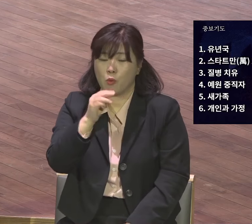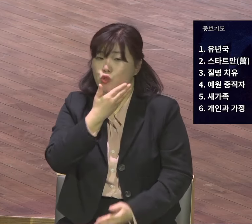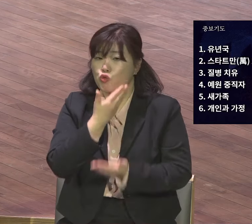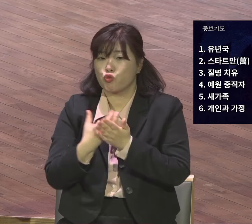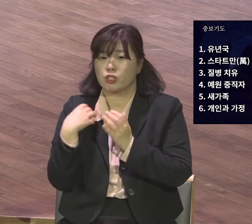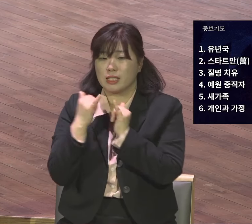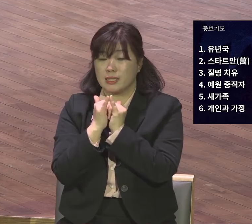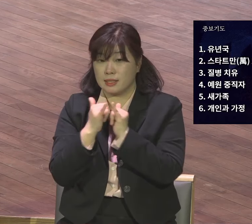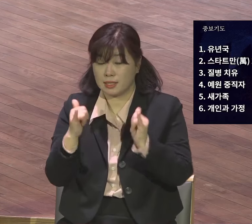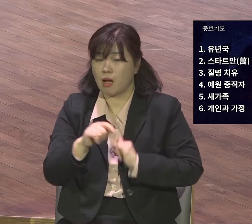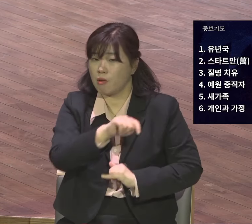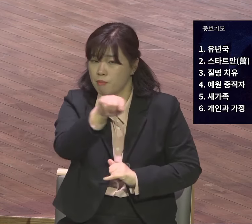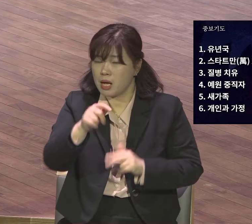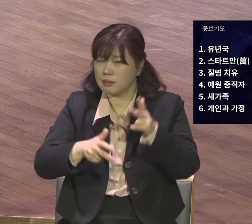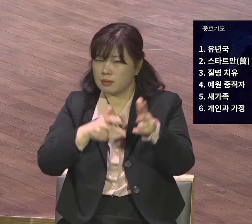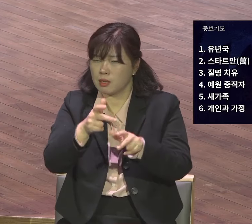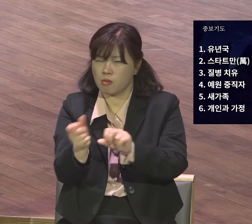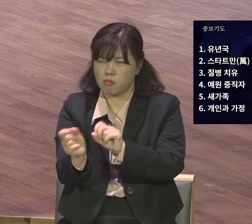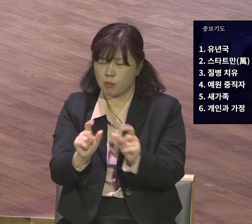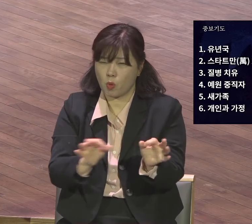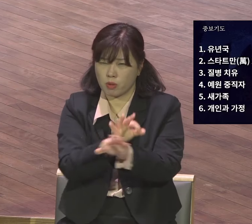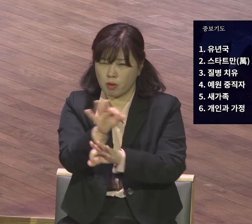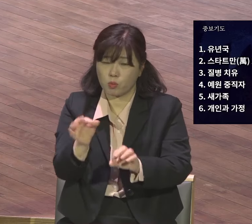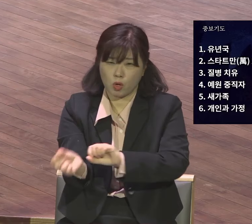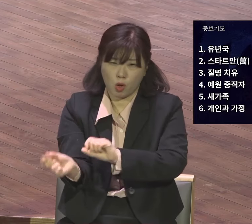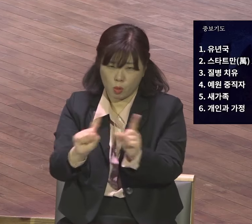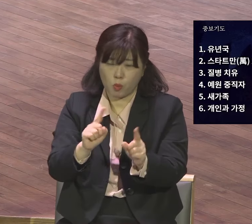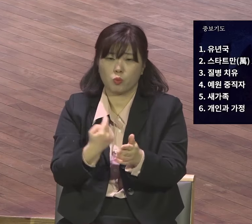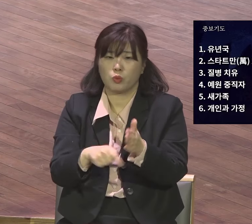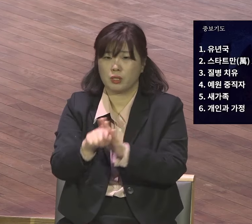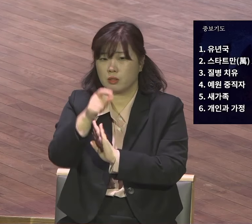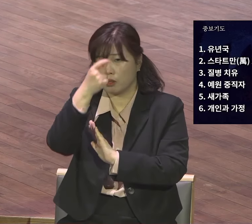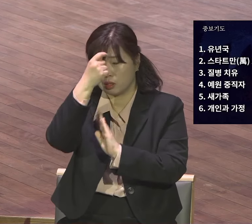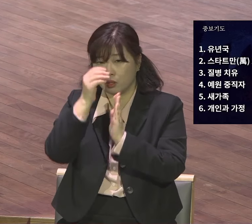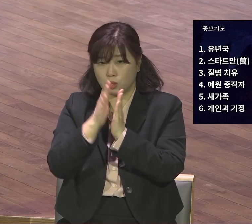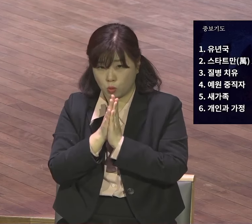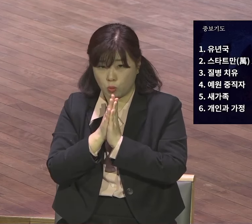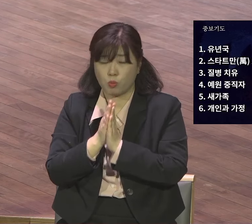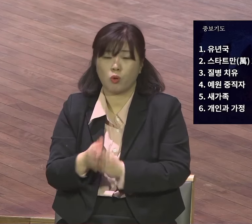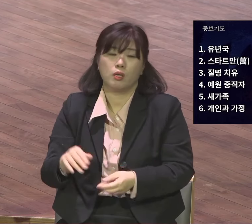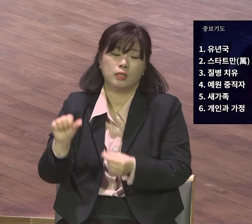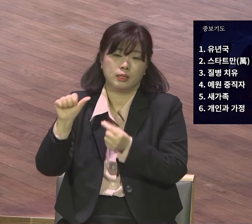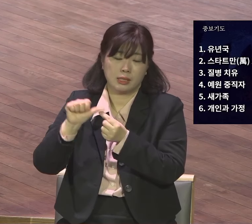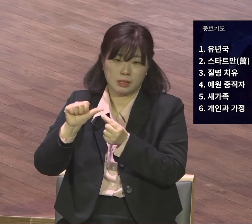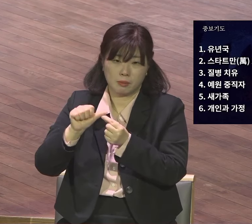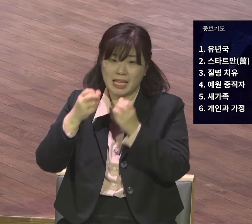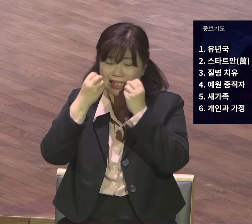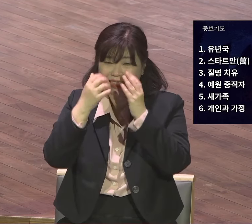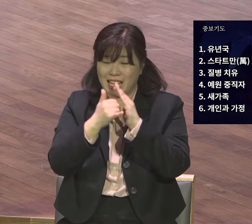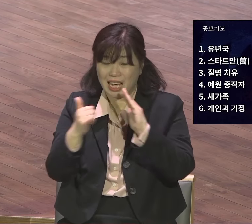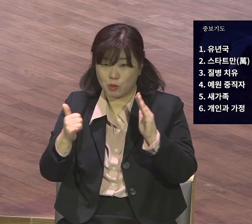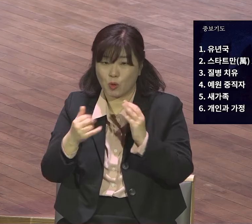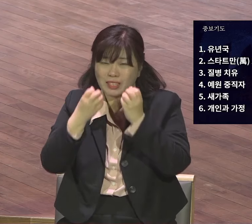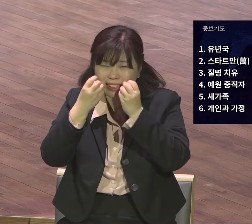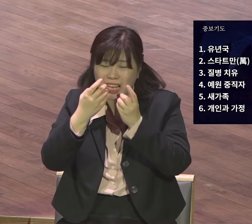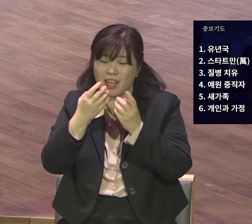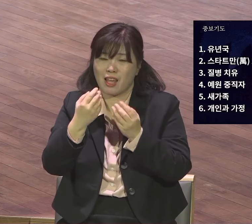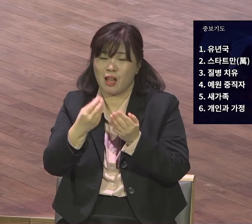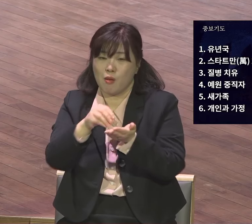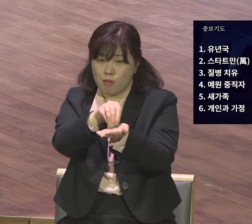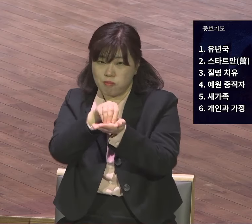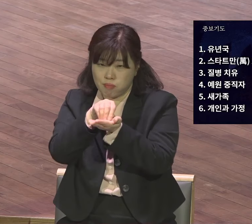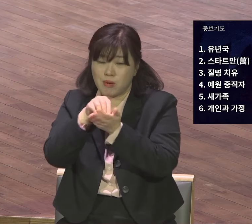경제, 렘넌트 경제, 빛의 경제가 회복되게 하여 주옵소서. 우리 새 가족의 예배와 교회와 제자화되는 응답이 있게